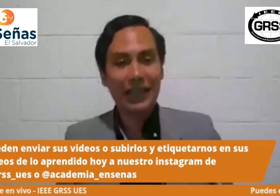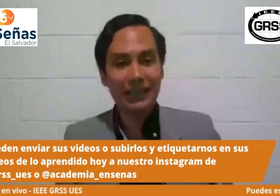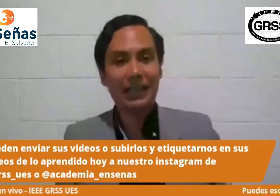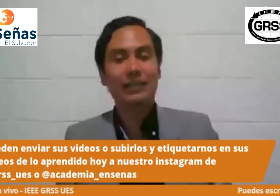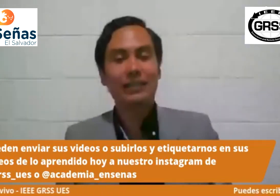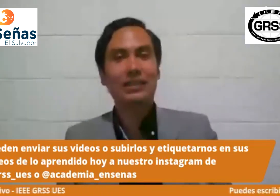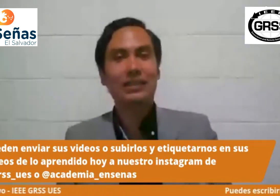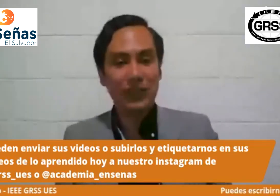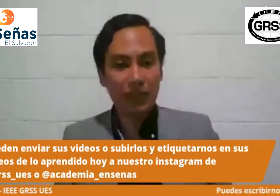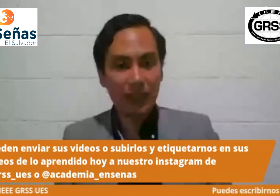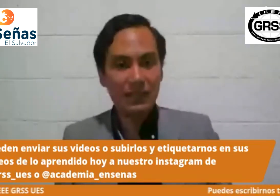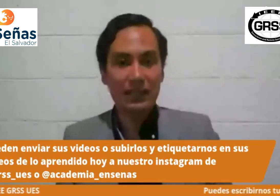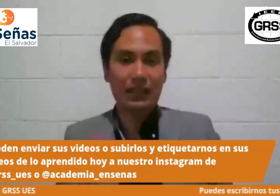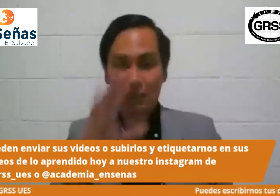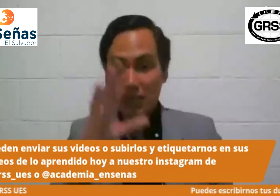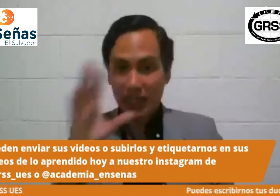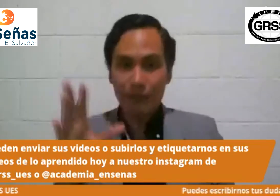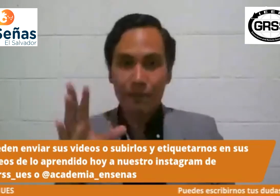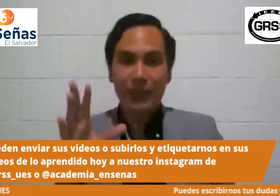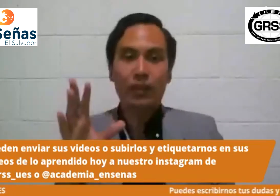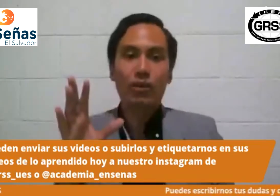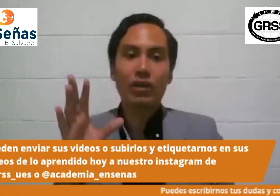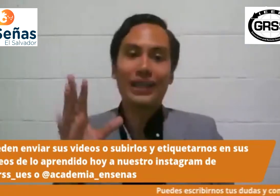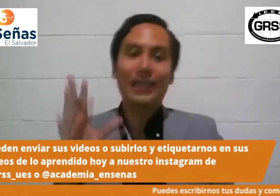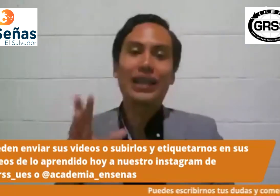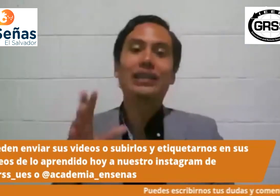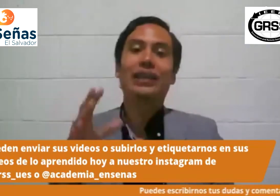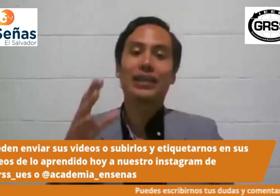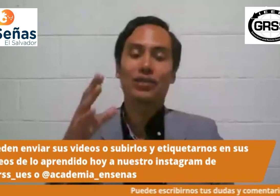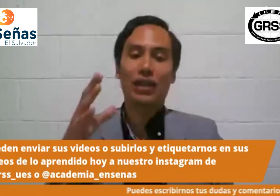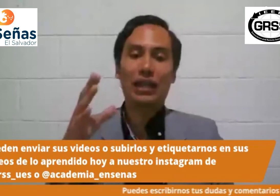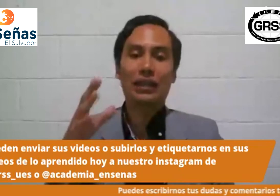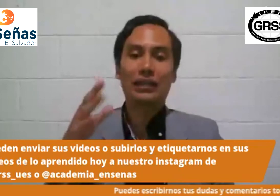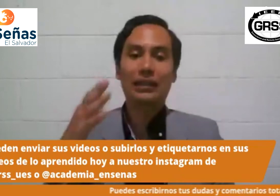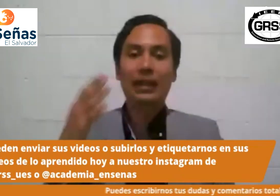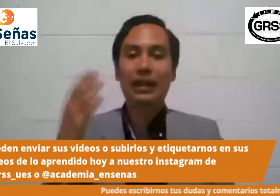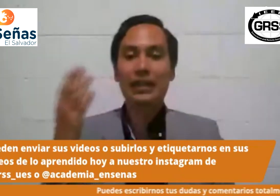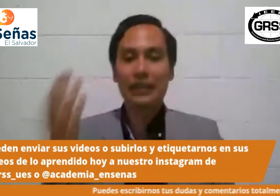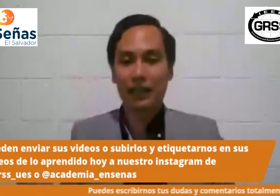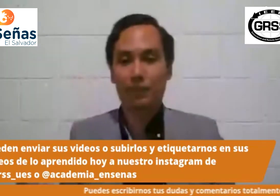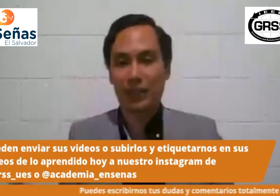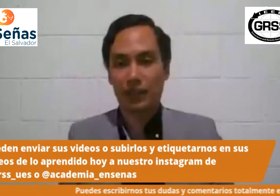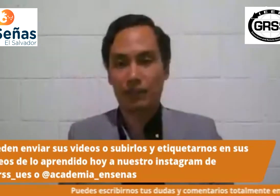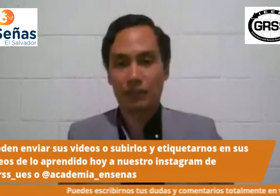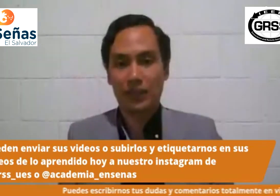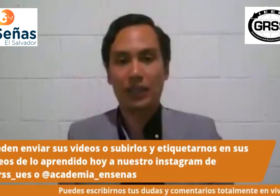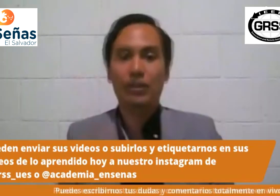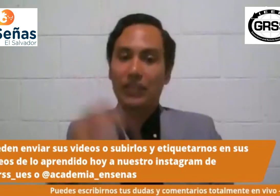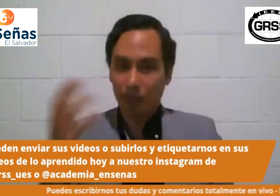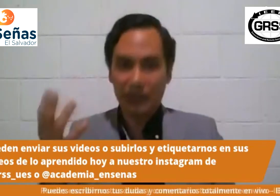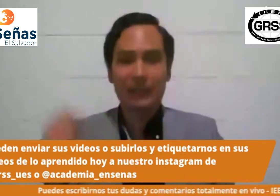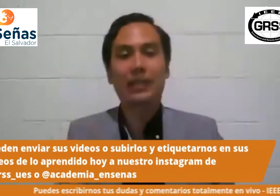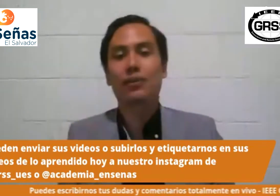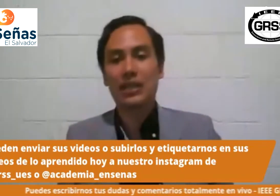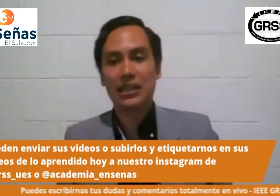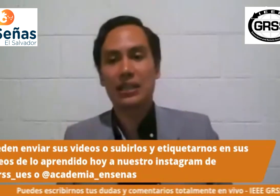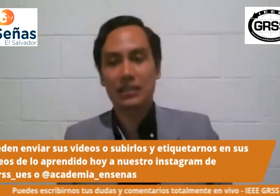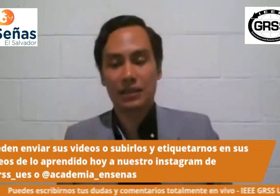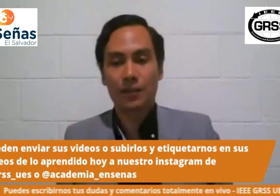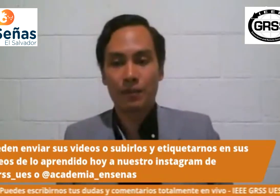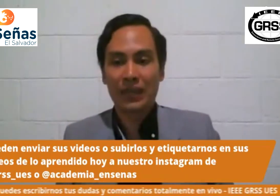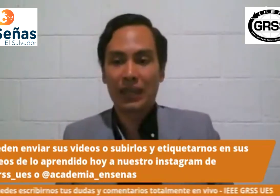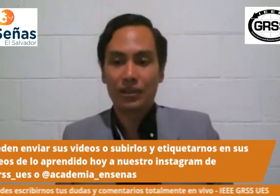el 30 de septiembre se termina con el Día Internacional del Intérprete y los intérpretes de lengua de